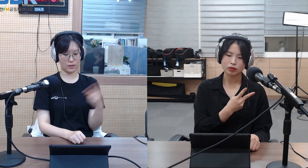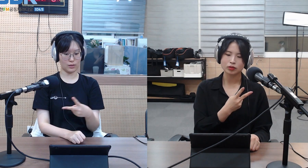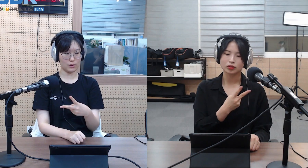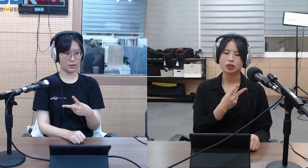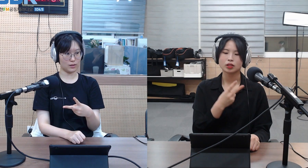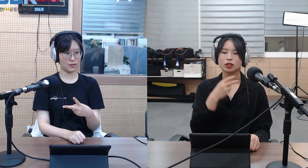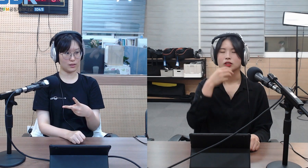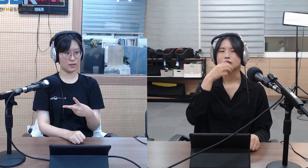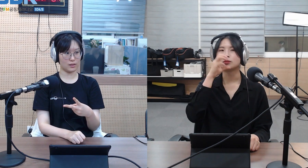또